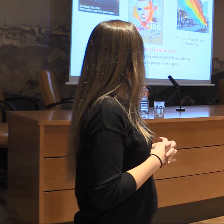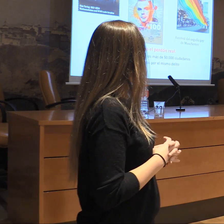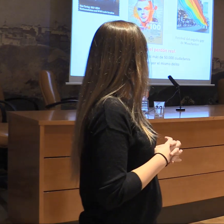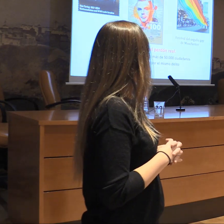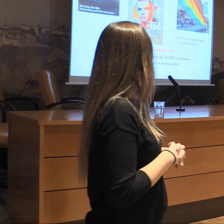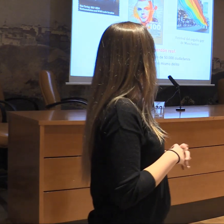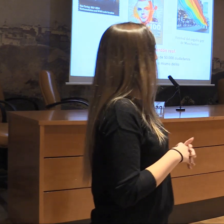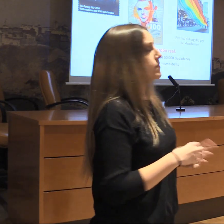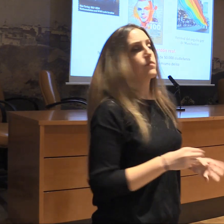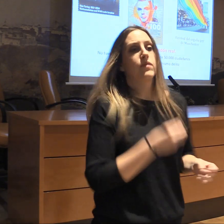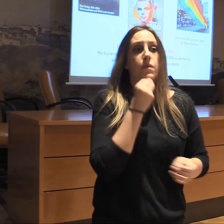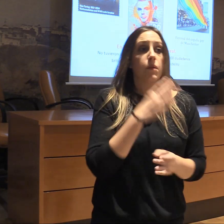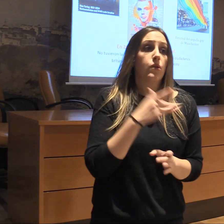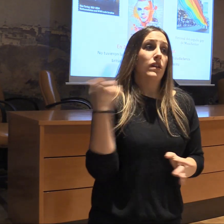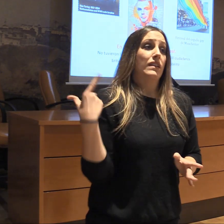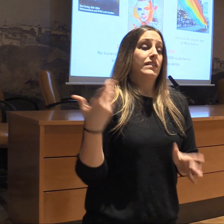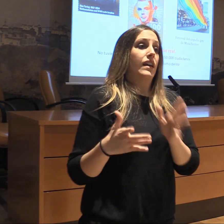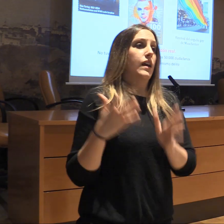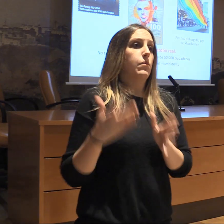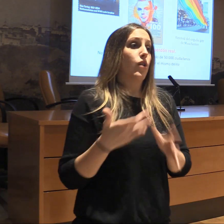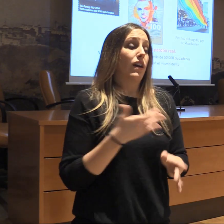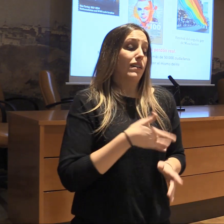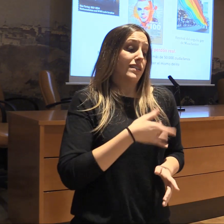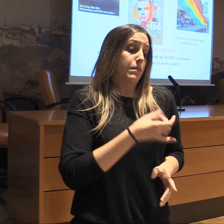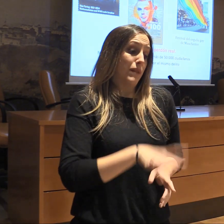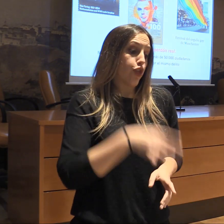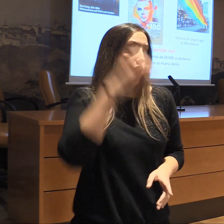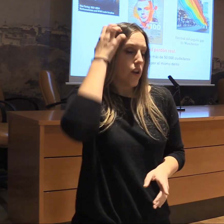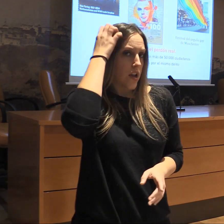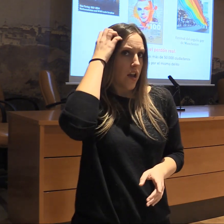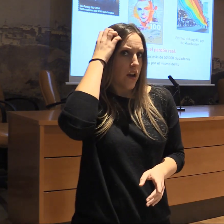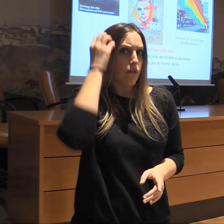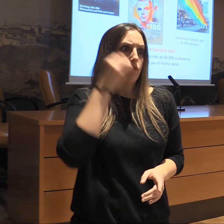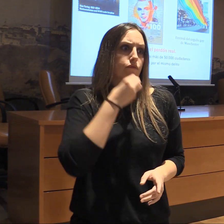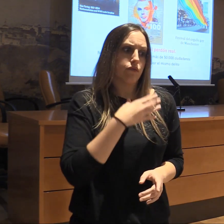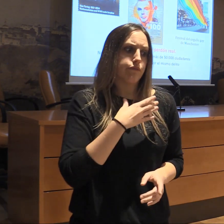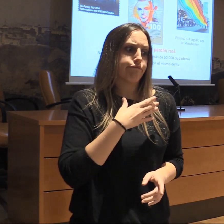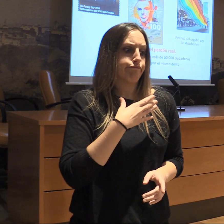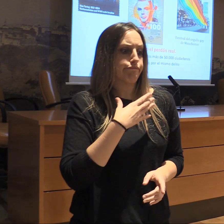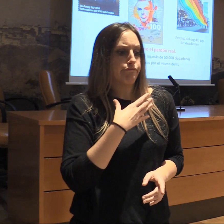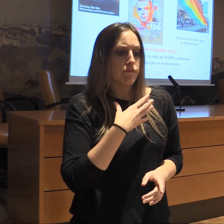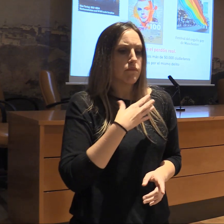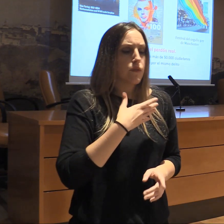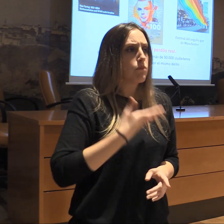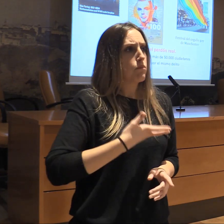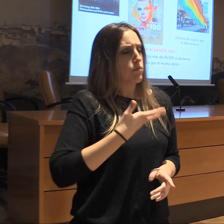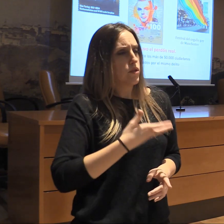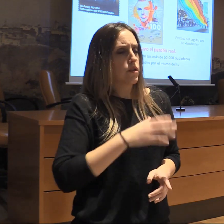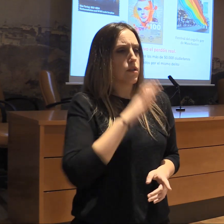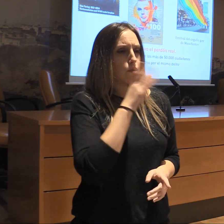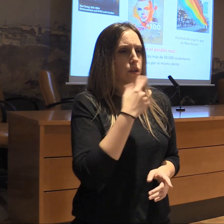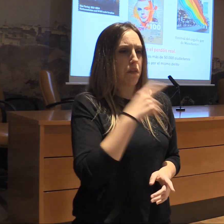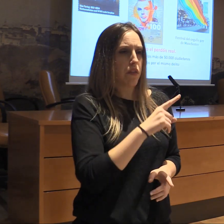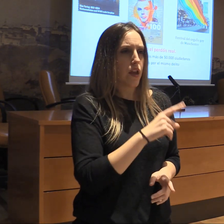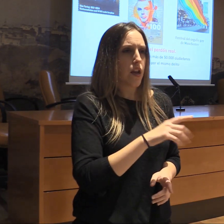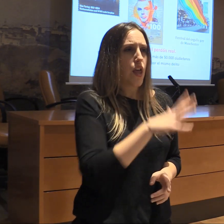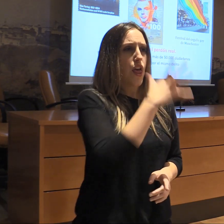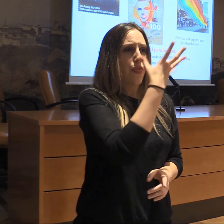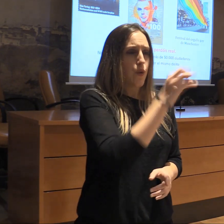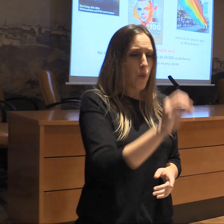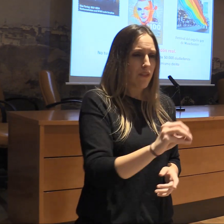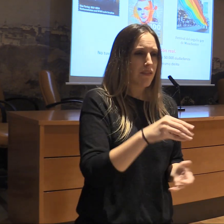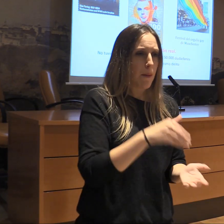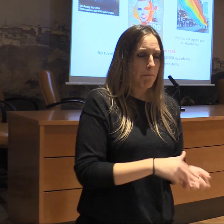En esa época ese perdón real también fue muy contestado porque decían que había como 50.000